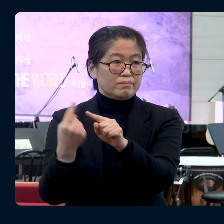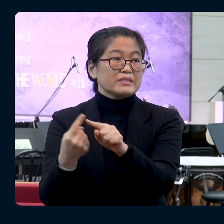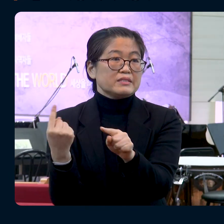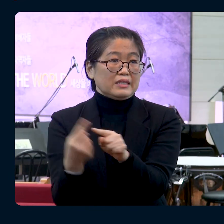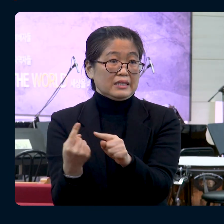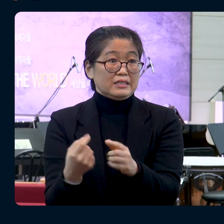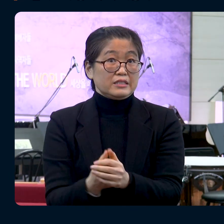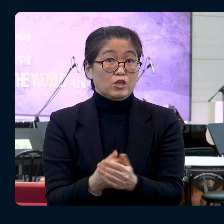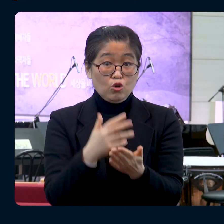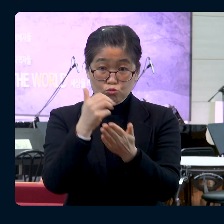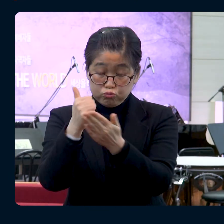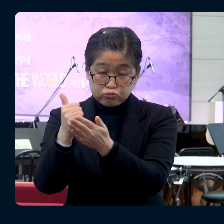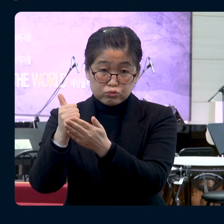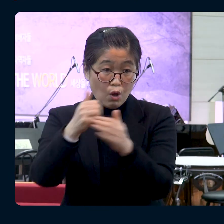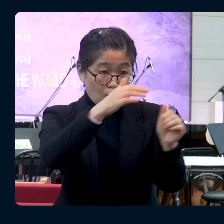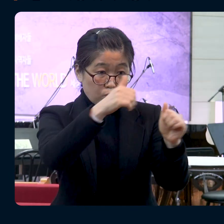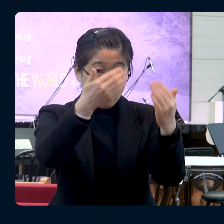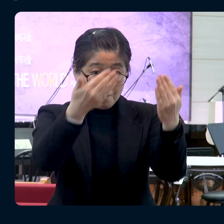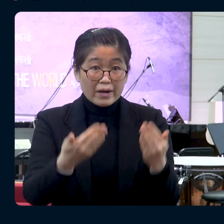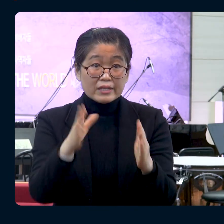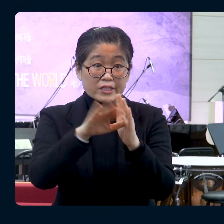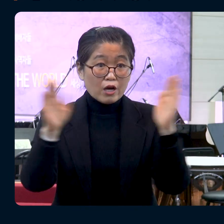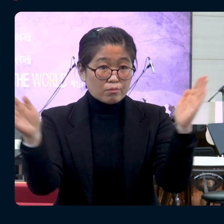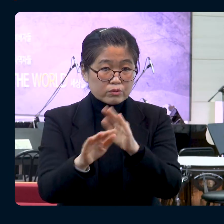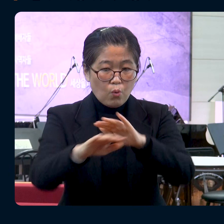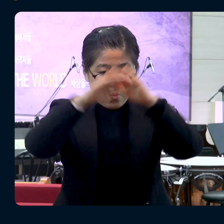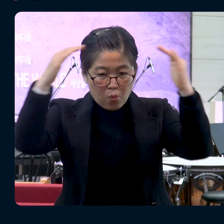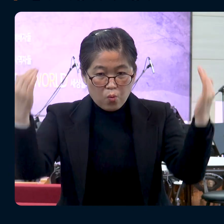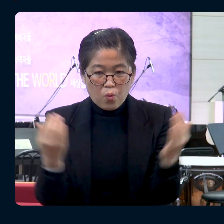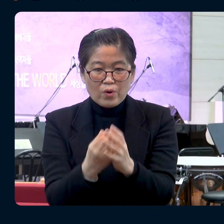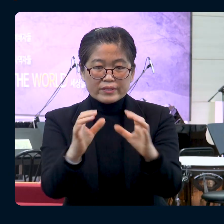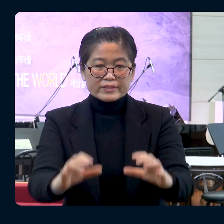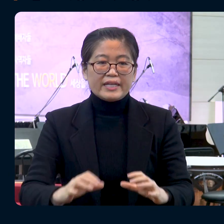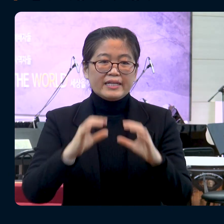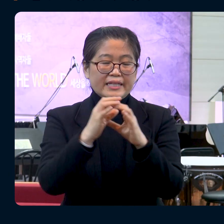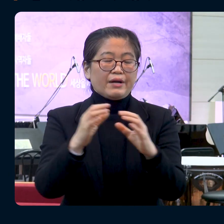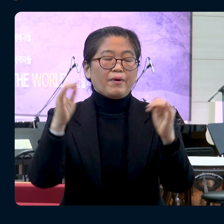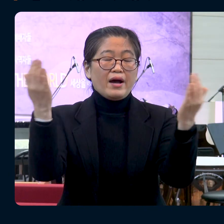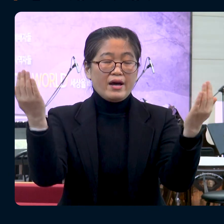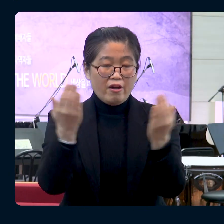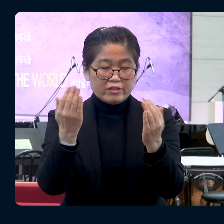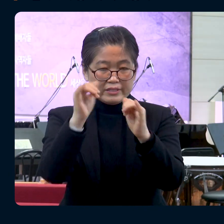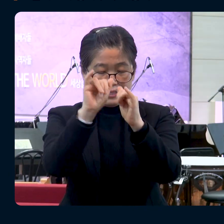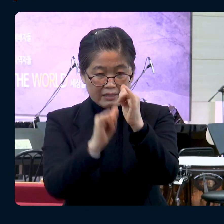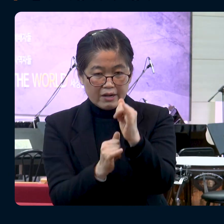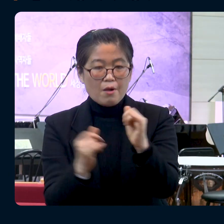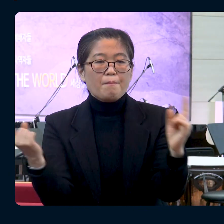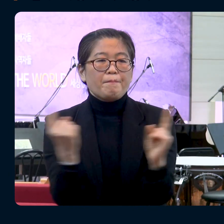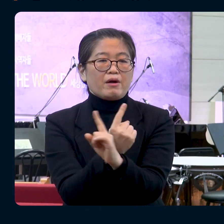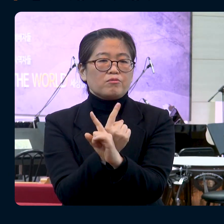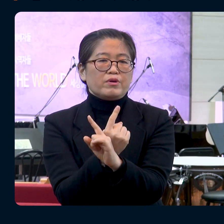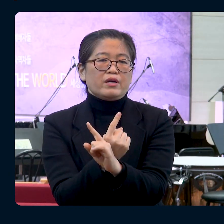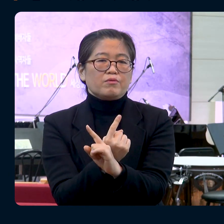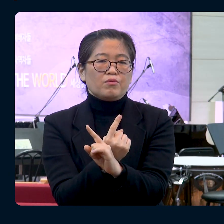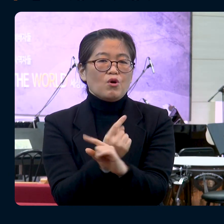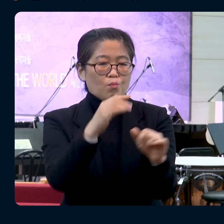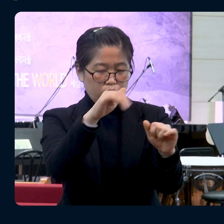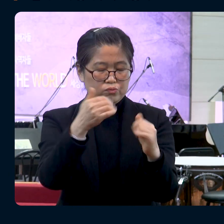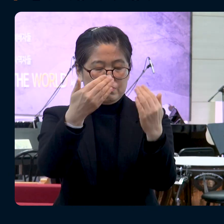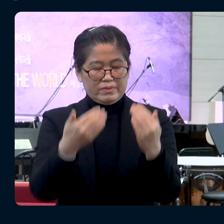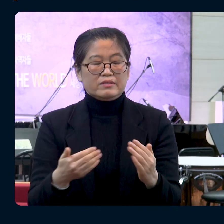주님의 사람으로 부름받는 순간부터 우리는요 온 세상과 역사를 바꾸라고 그렇게 부름받은 사람이기 때문에